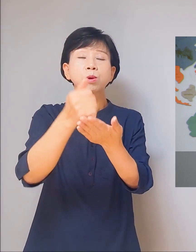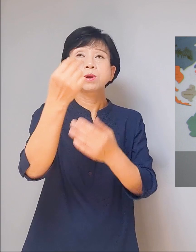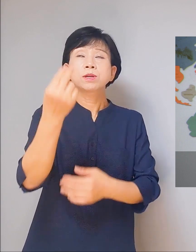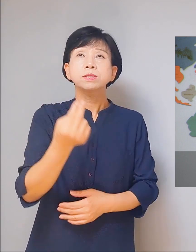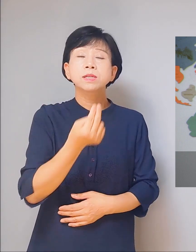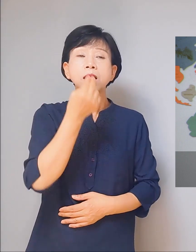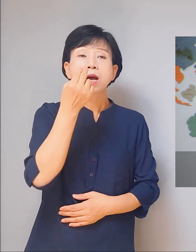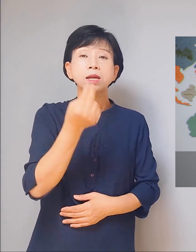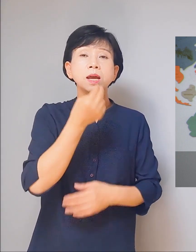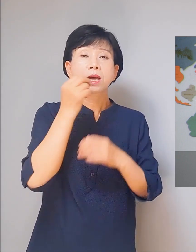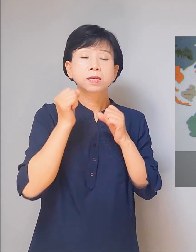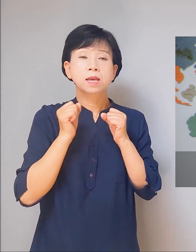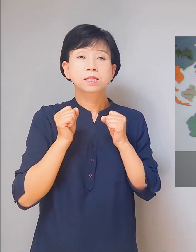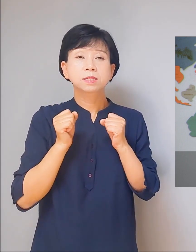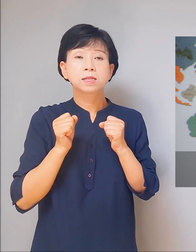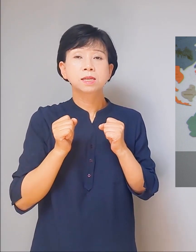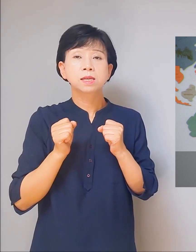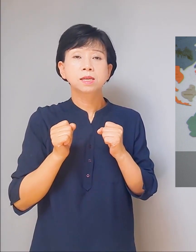그리스도